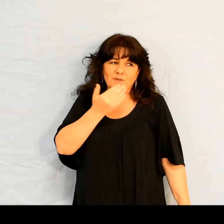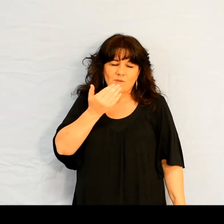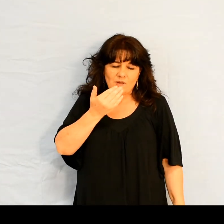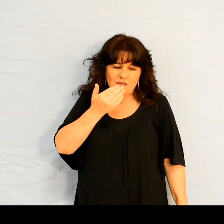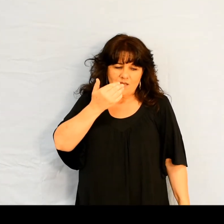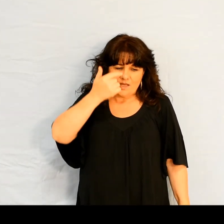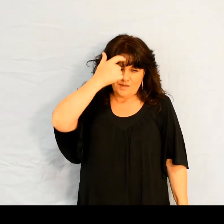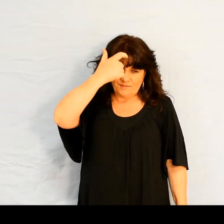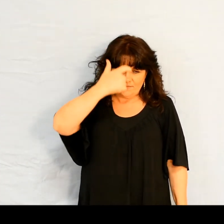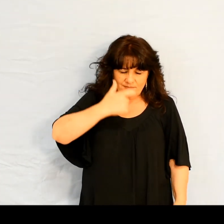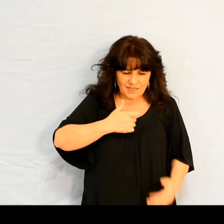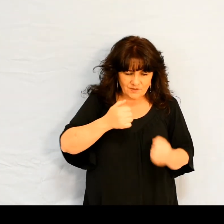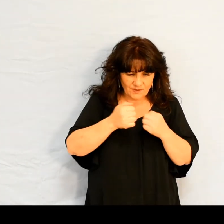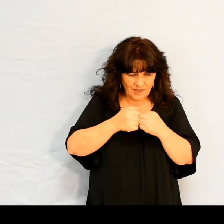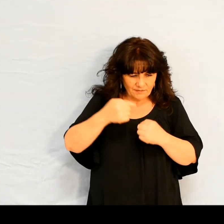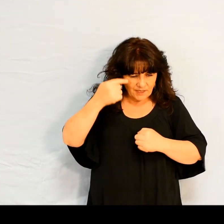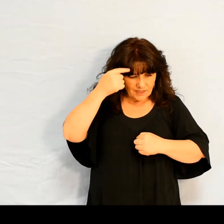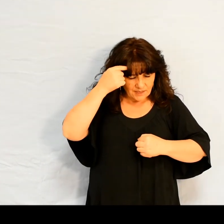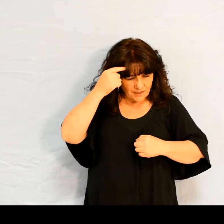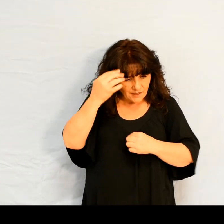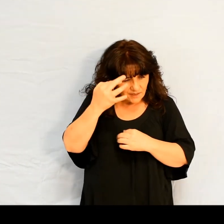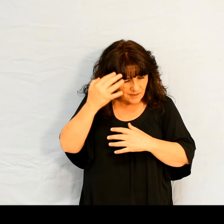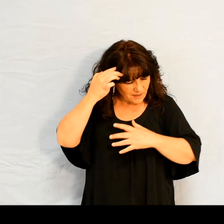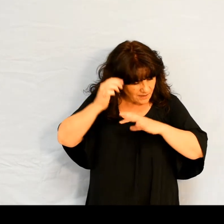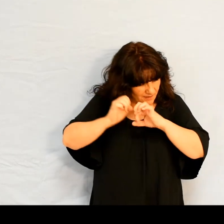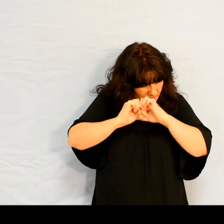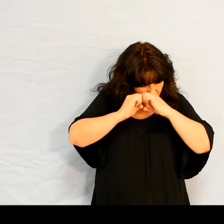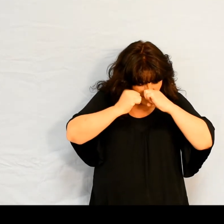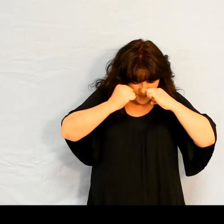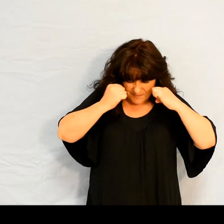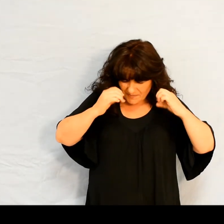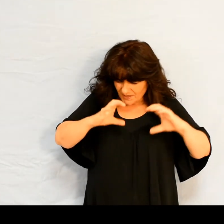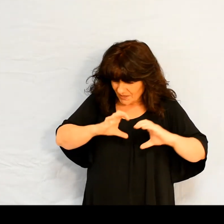Tu ne repousses pas, ô mon Dieu, un cœur brisé et broyé.